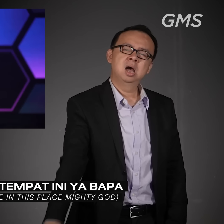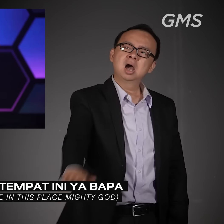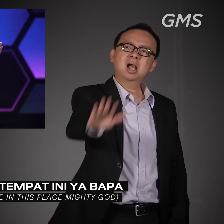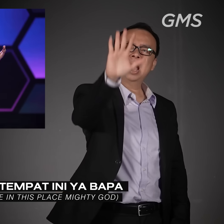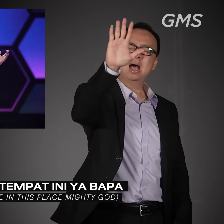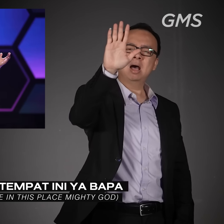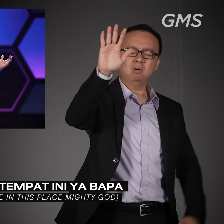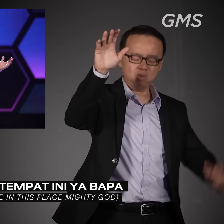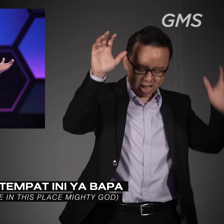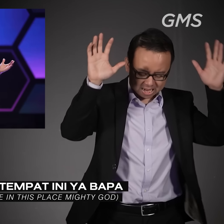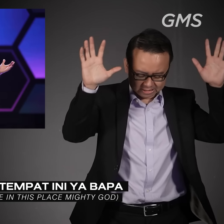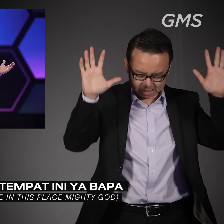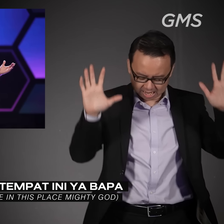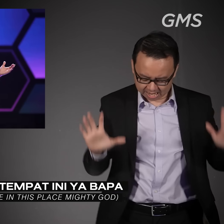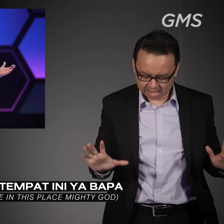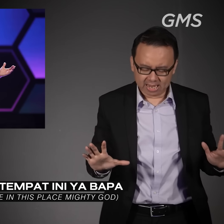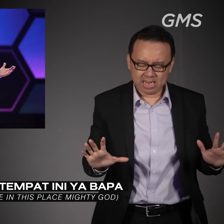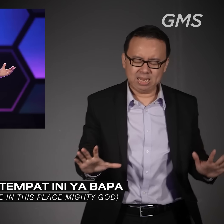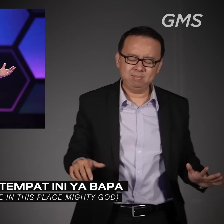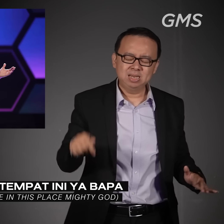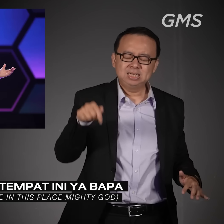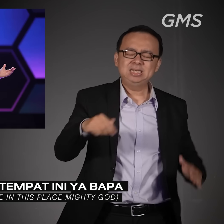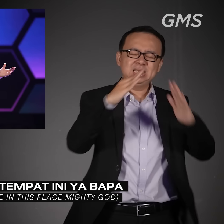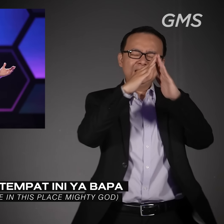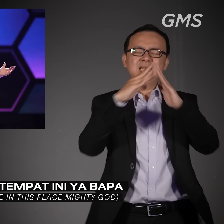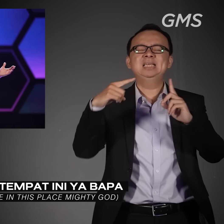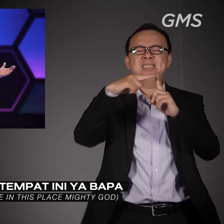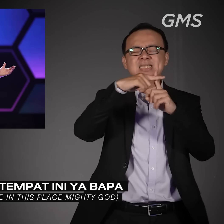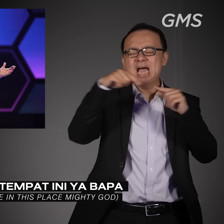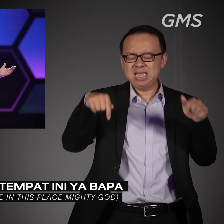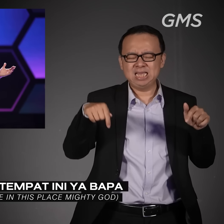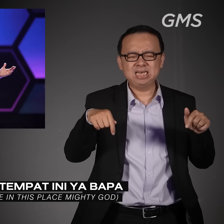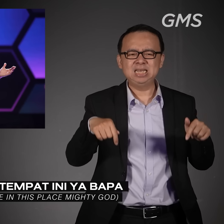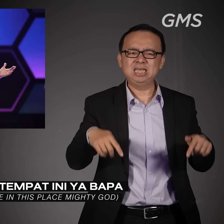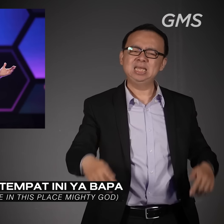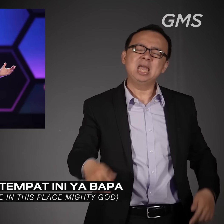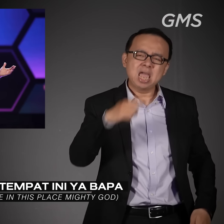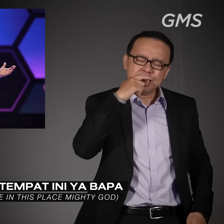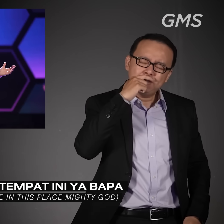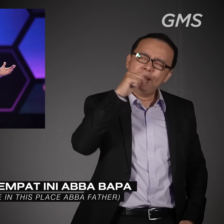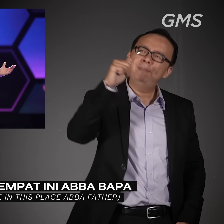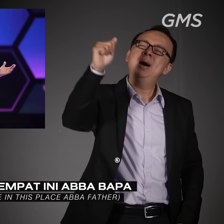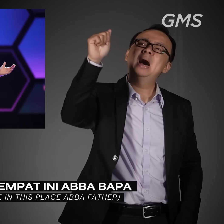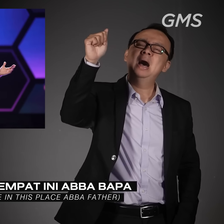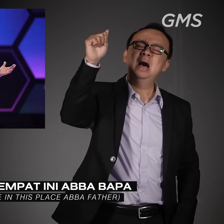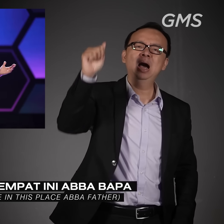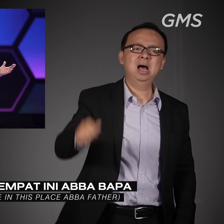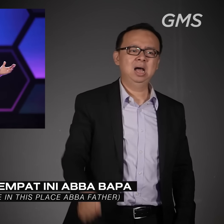Kau ajaib di gereja ini, ya Bapa.